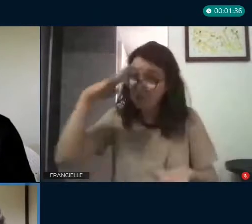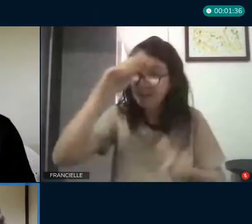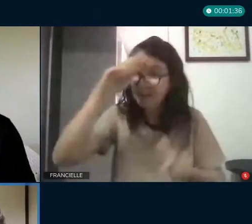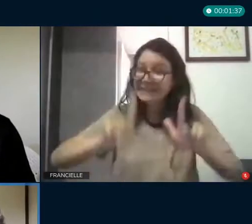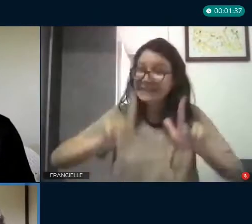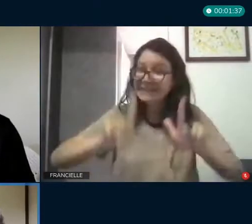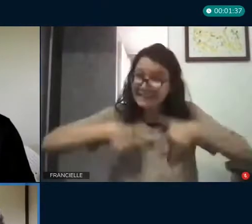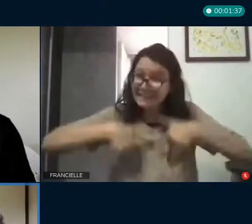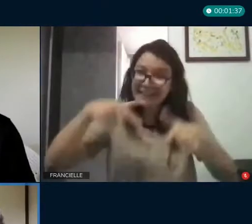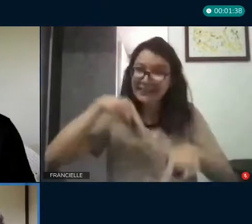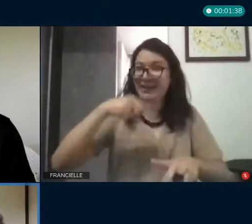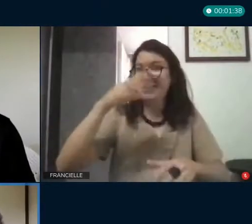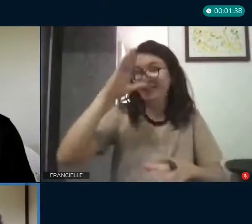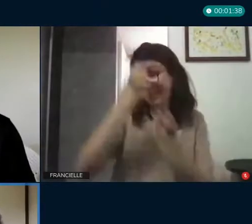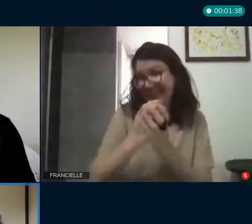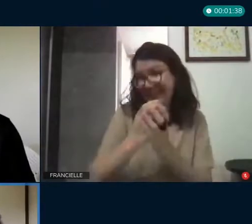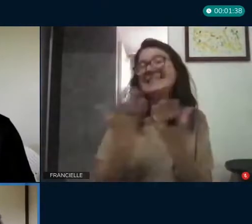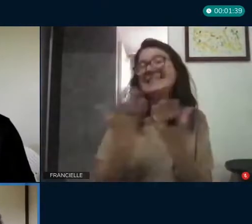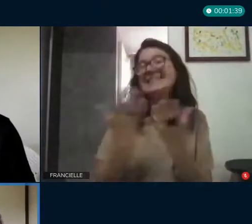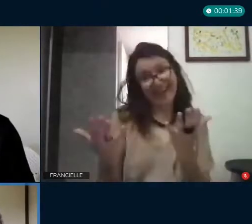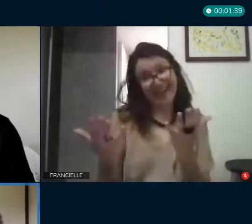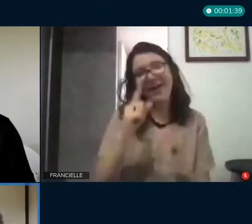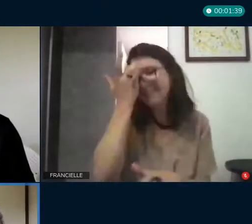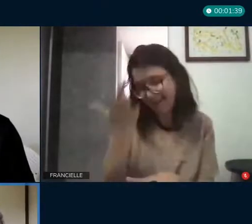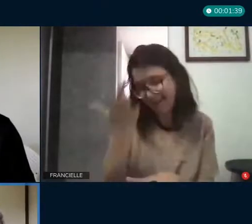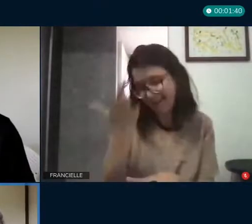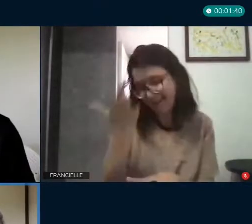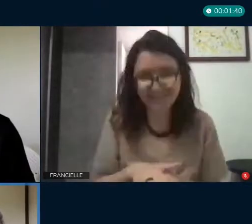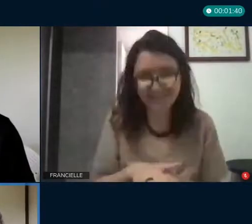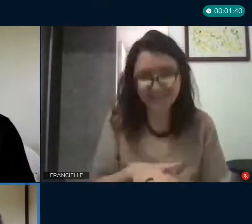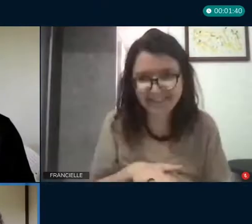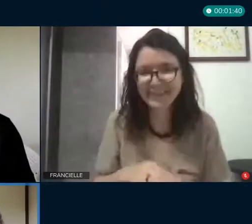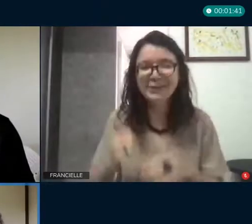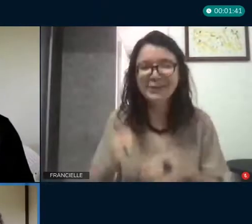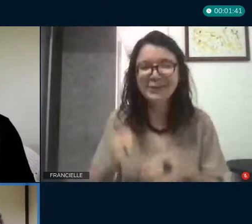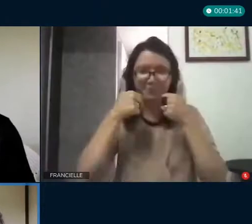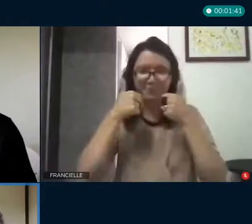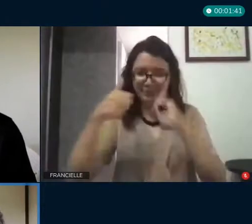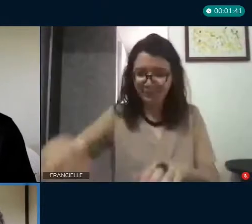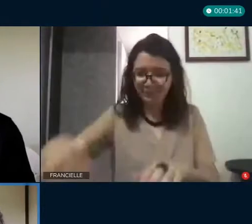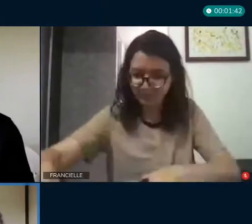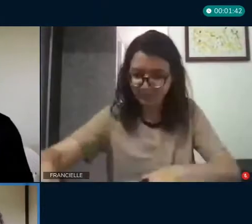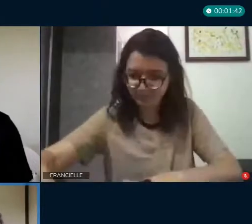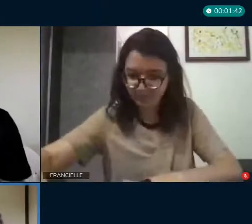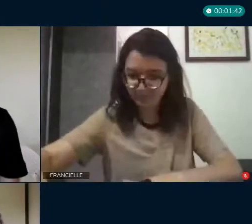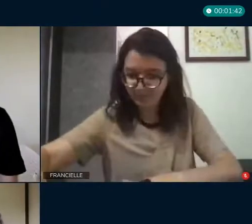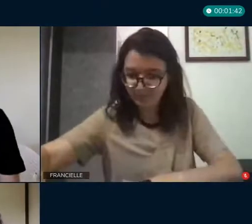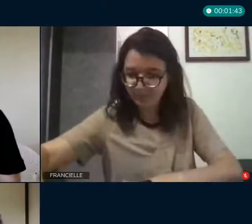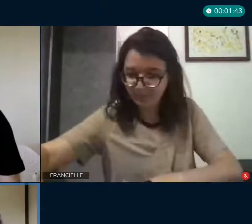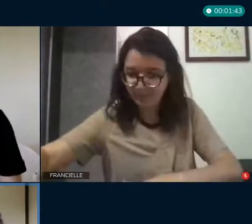Eu vou apresentar algumas coisas que podem ser